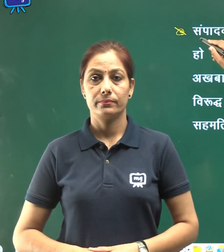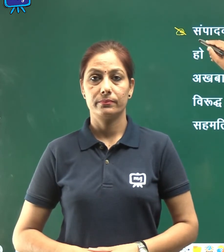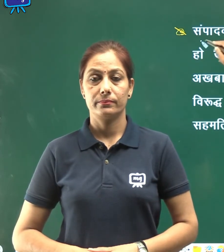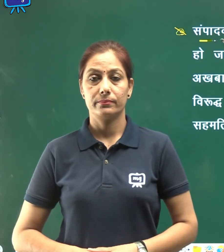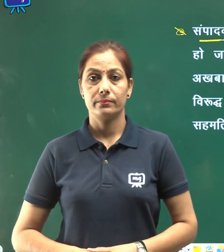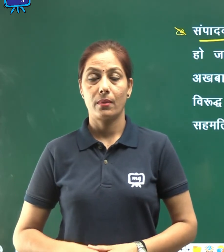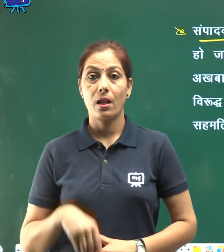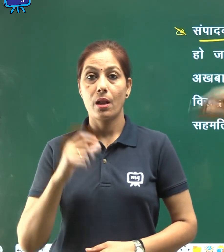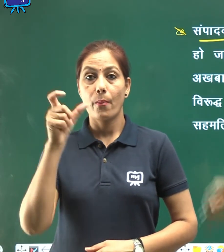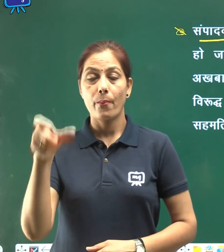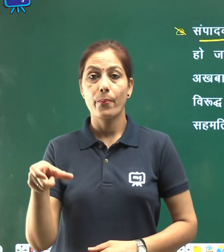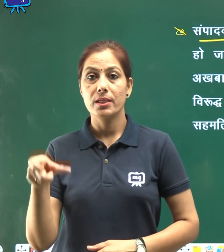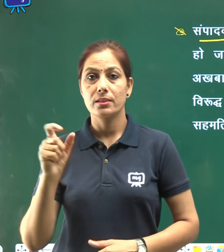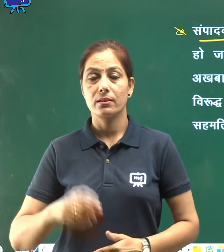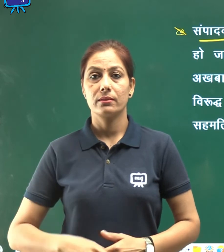संपादक